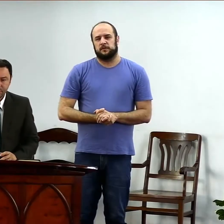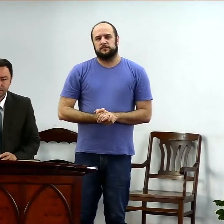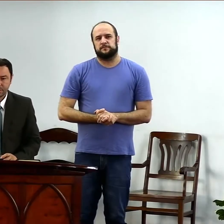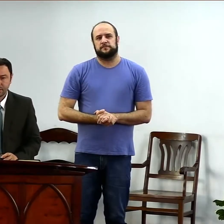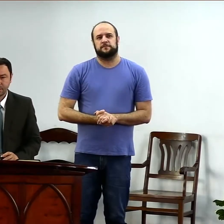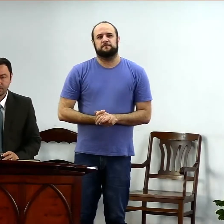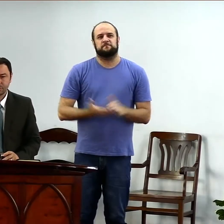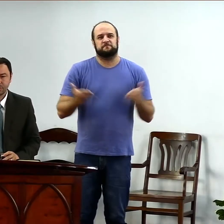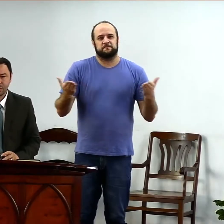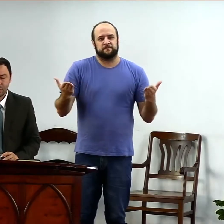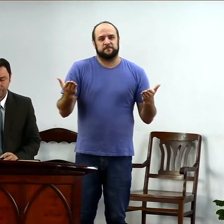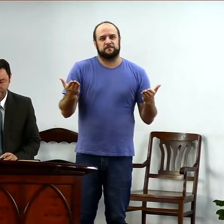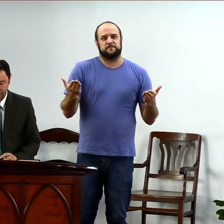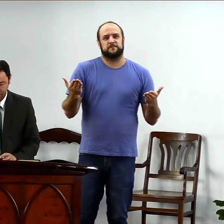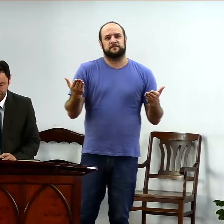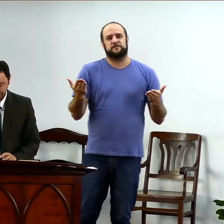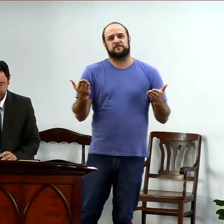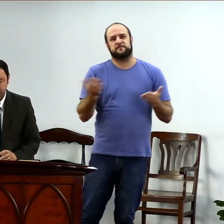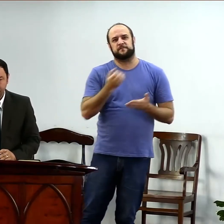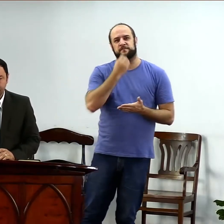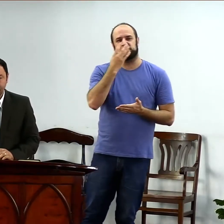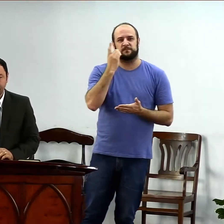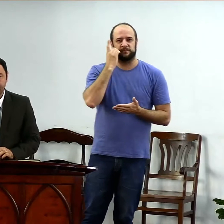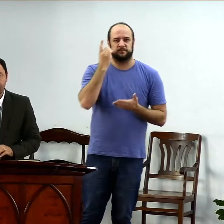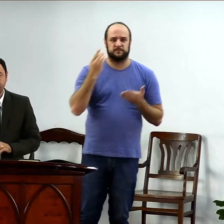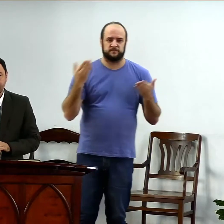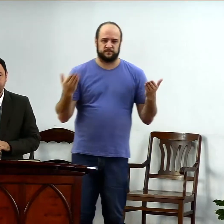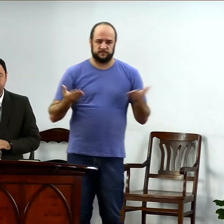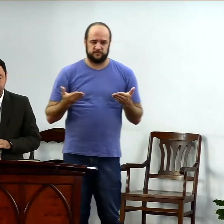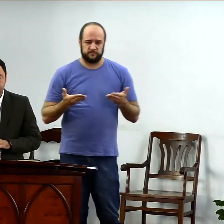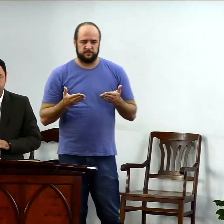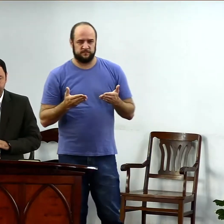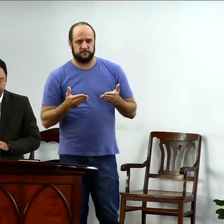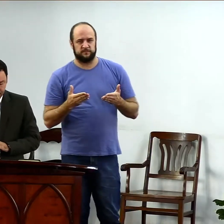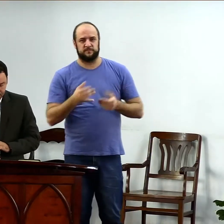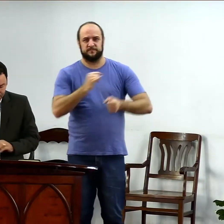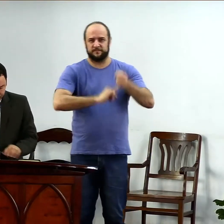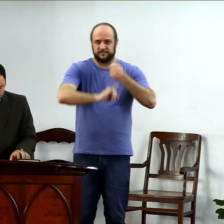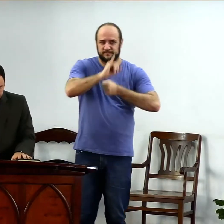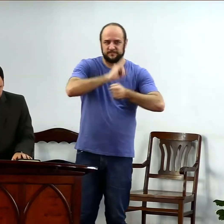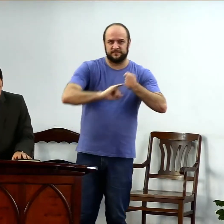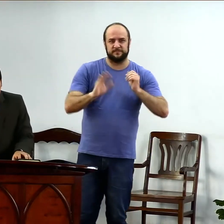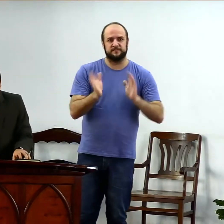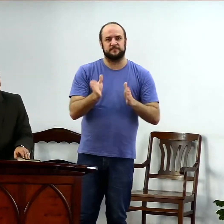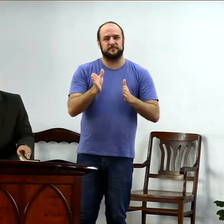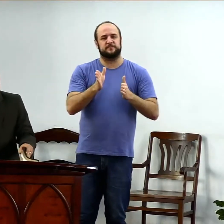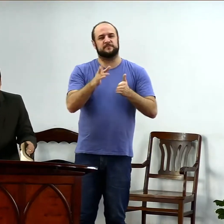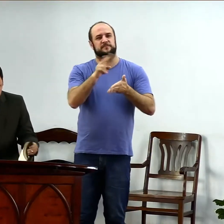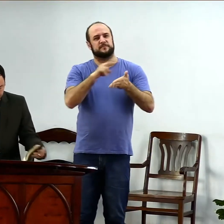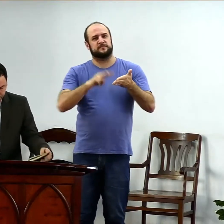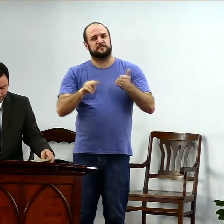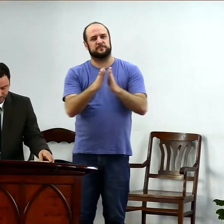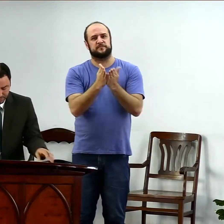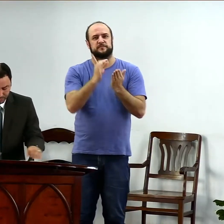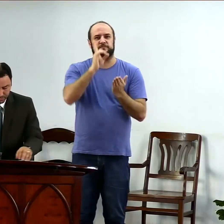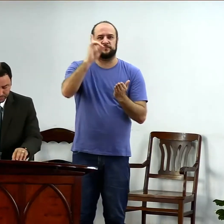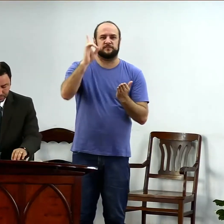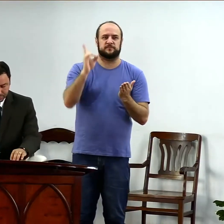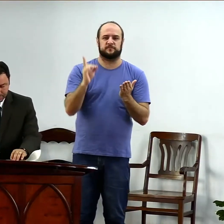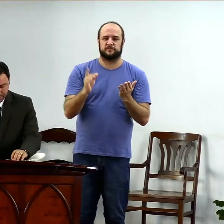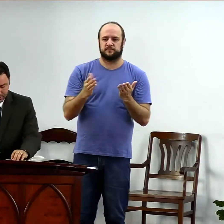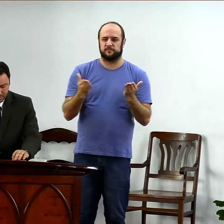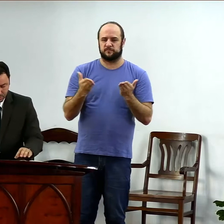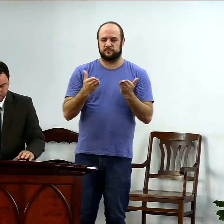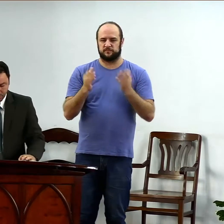Querido, você que está nos acompanhando pela internet, por favor, abra sua Bíblia no texto que iremos meditar nesse